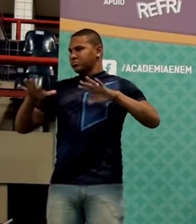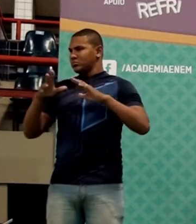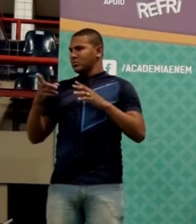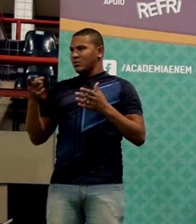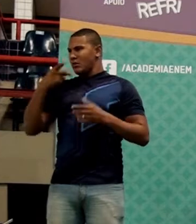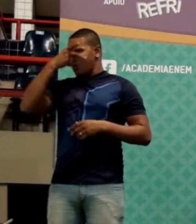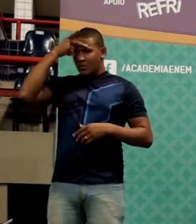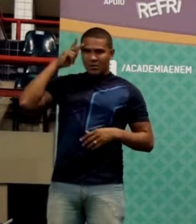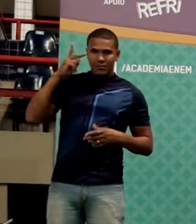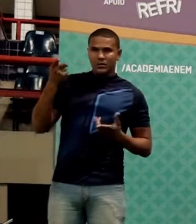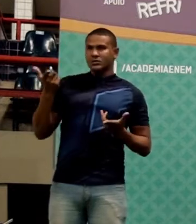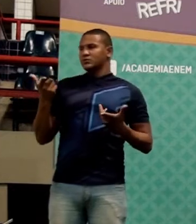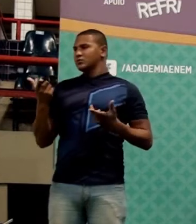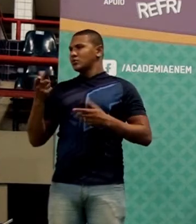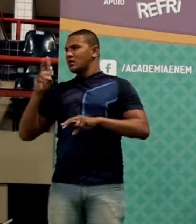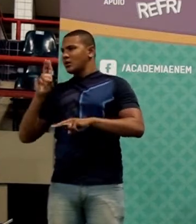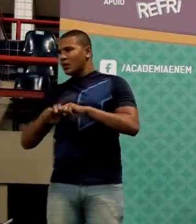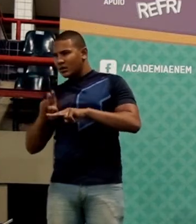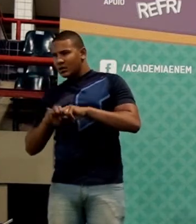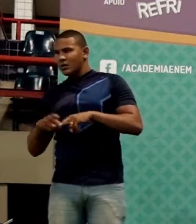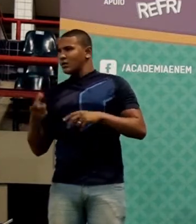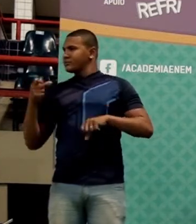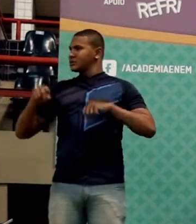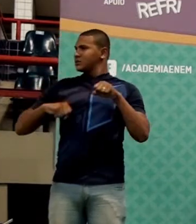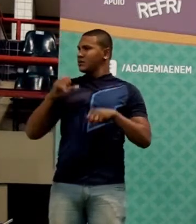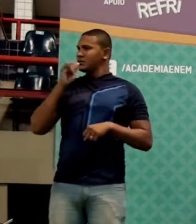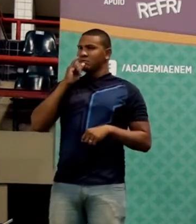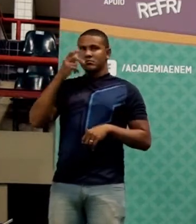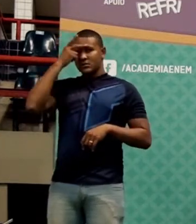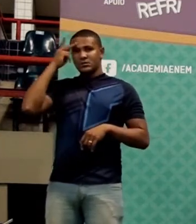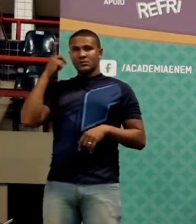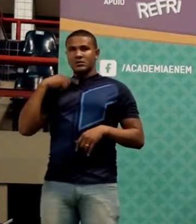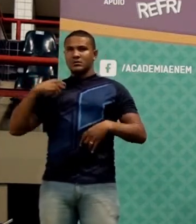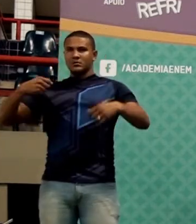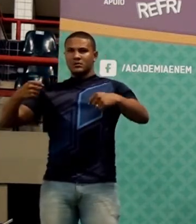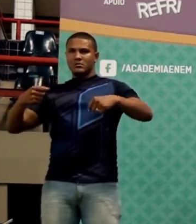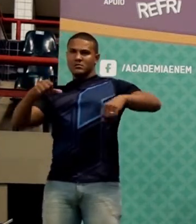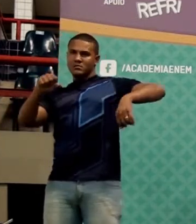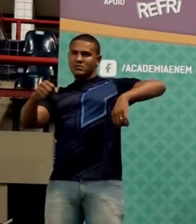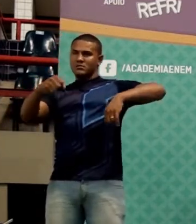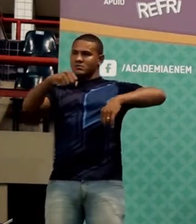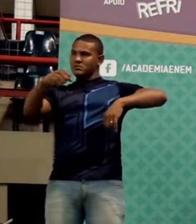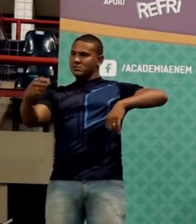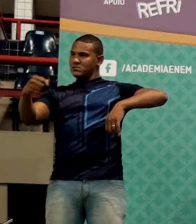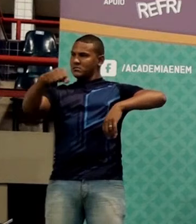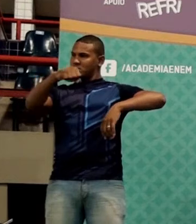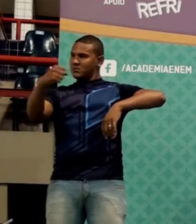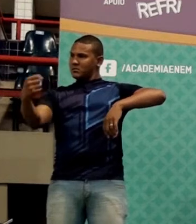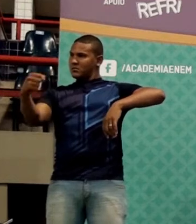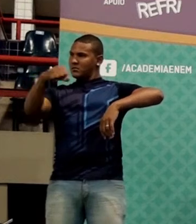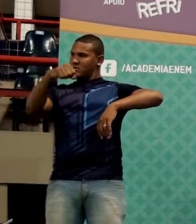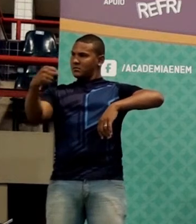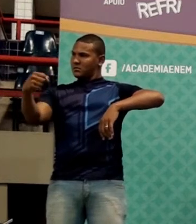com a cadeira, com a bicicleta, com o carro. Tem gente que vai dirigir um carro e fica aqui com o braço dirigindo só com a mão, está torto.